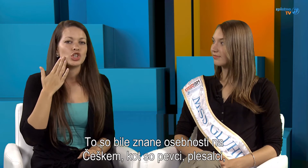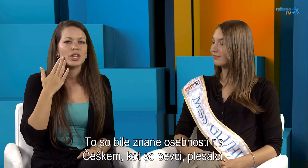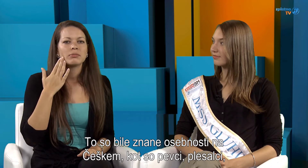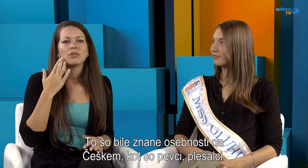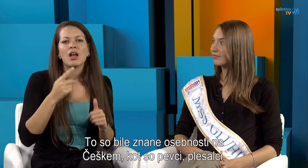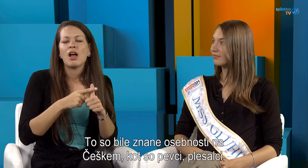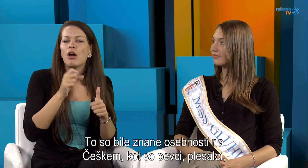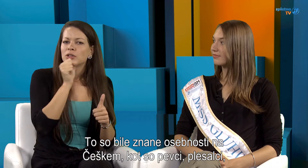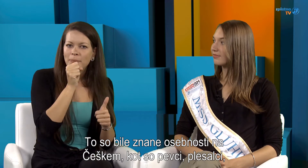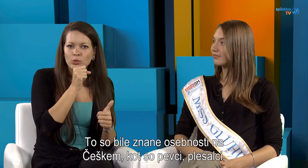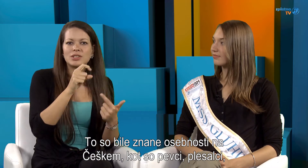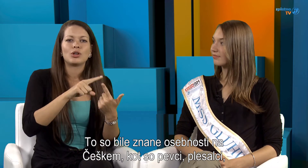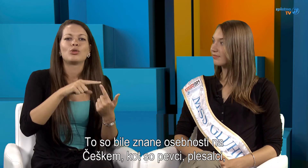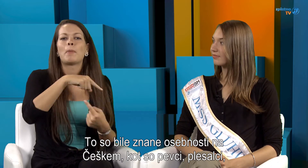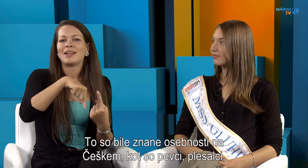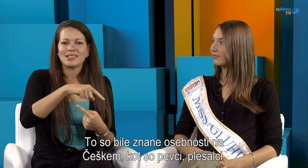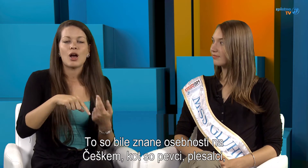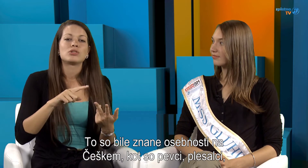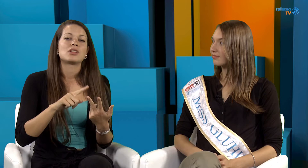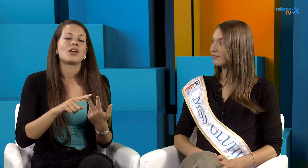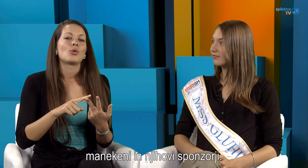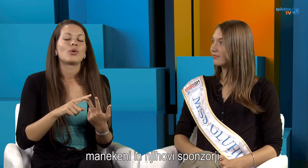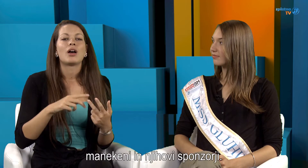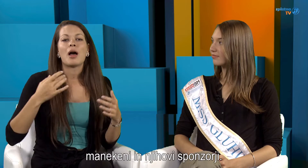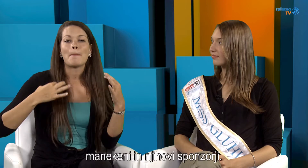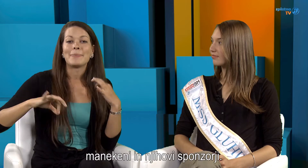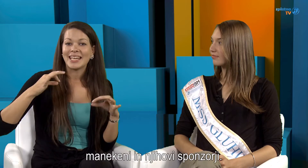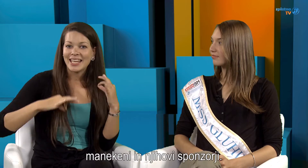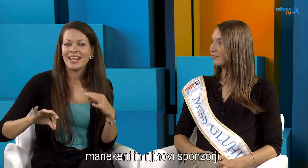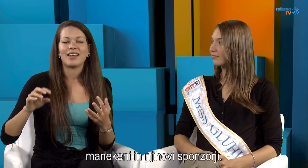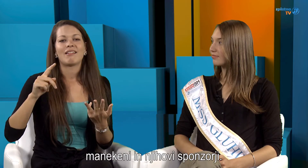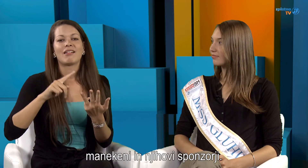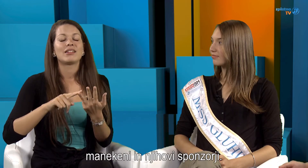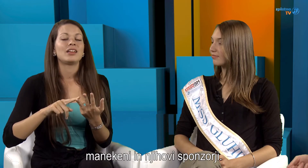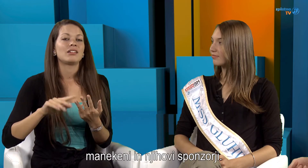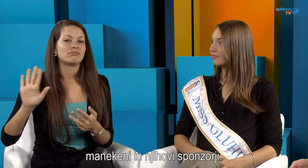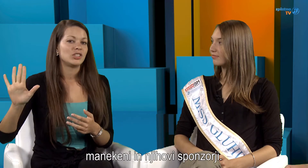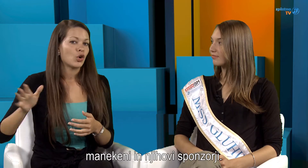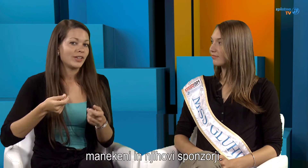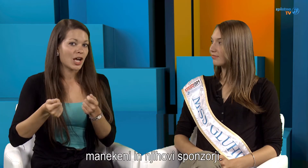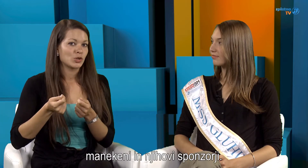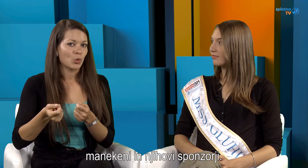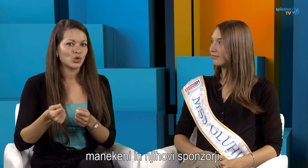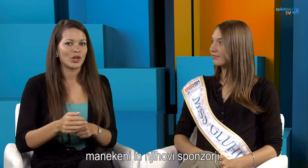Češkem. Pevcev, plesavcev, manekenk in njihovih sponzorjev.